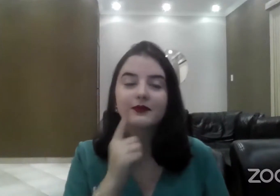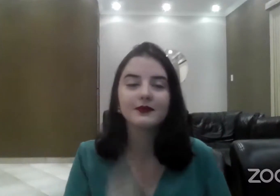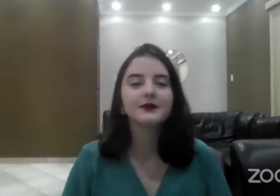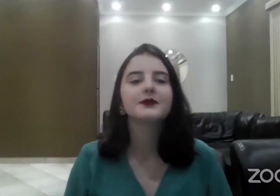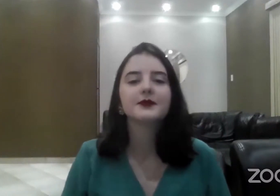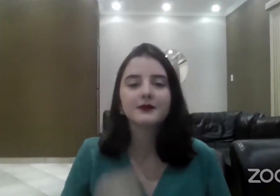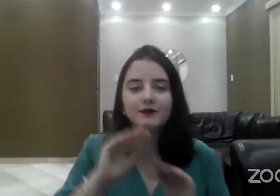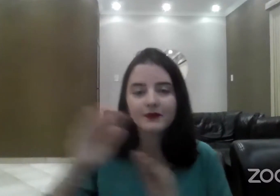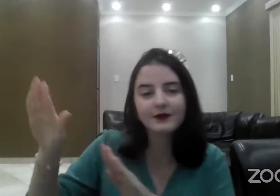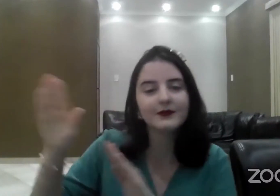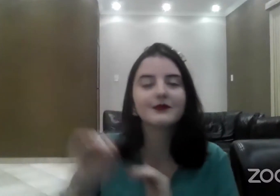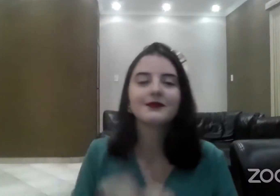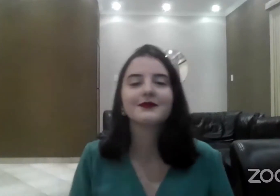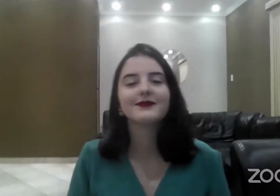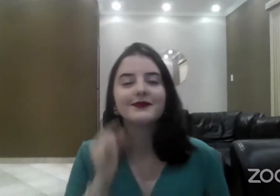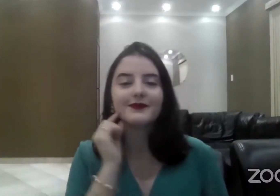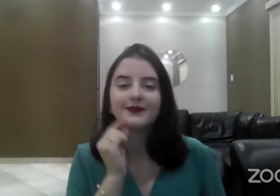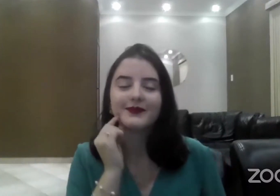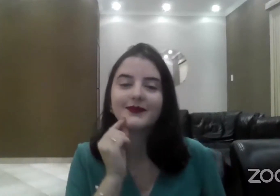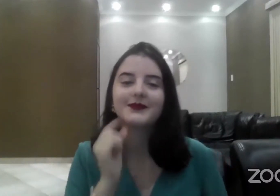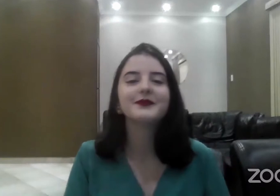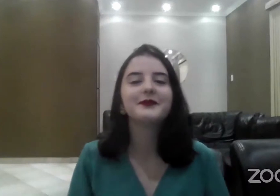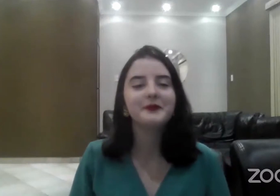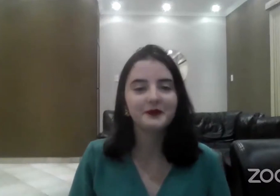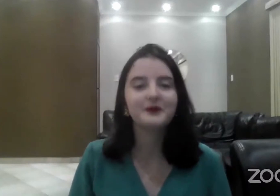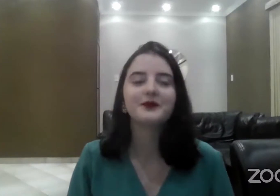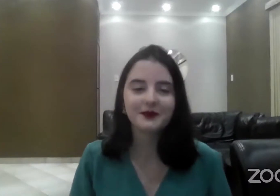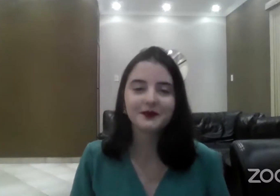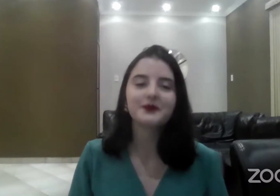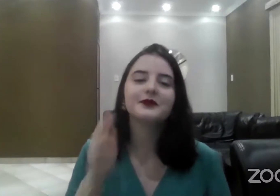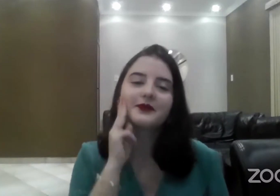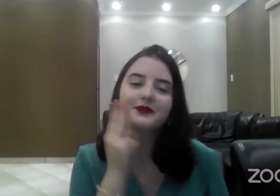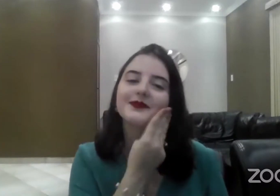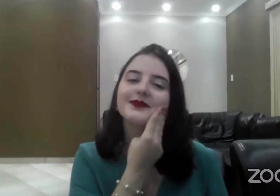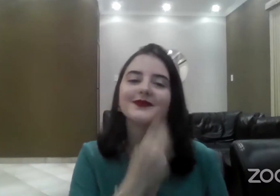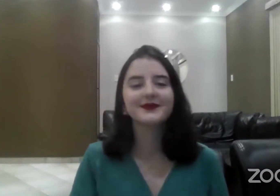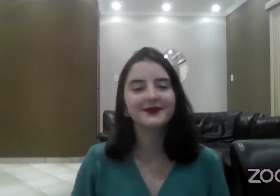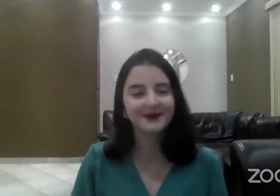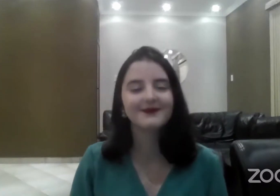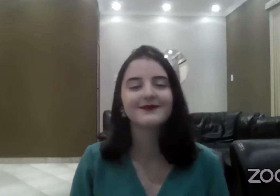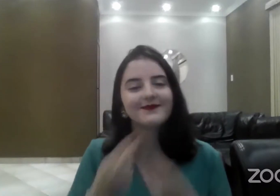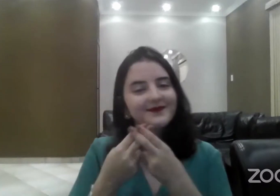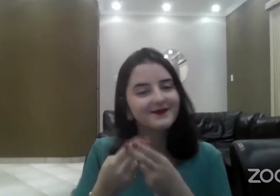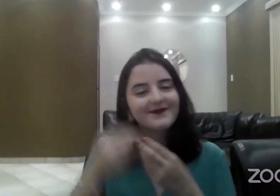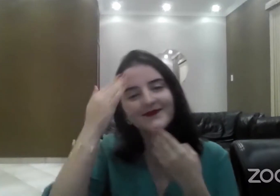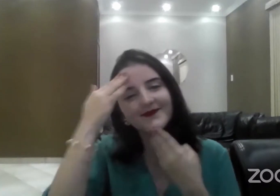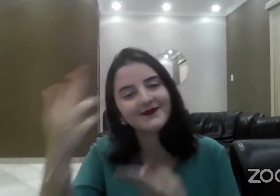amigos surdos, a Fabi, o Jean e a Maria,